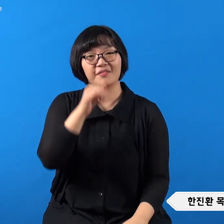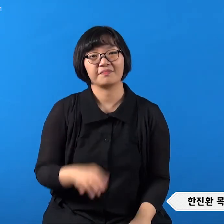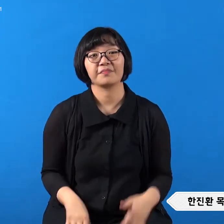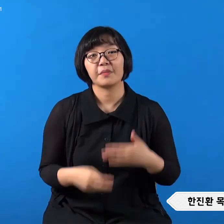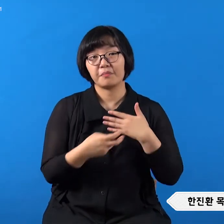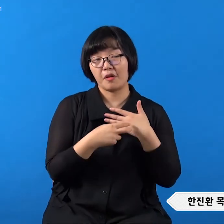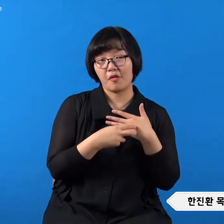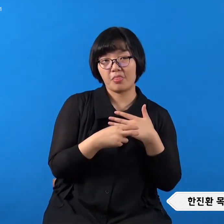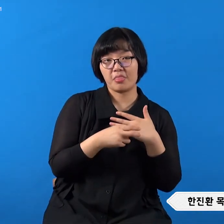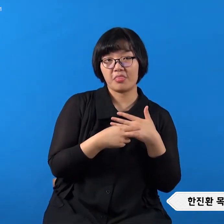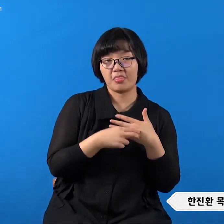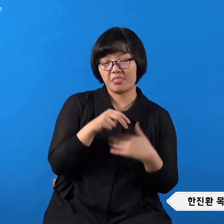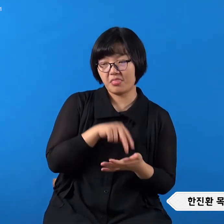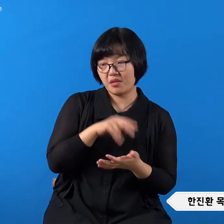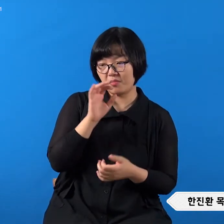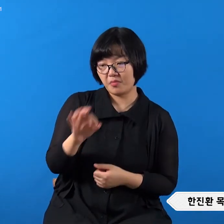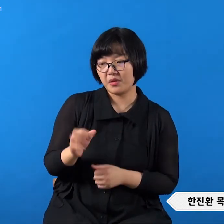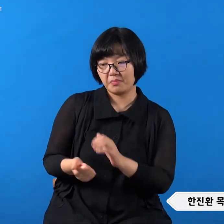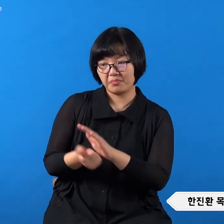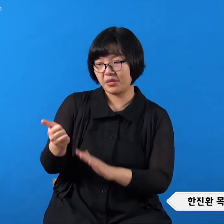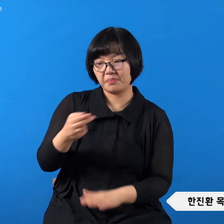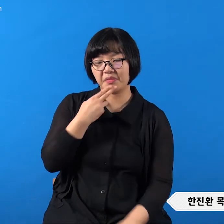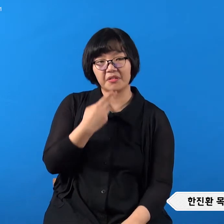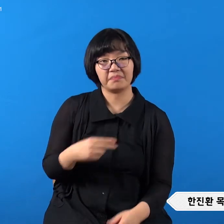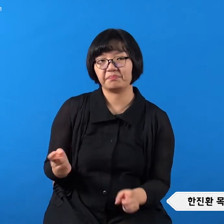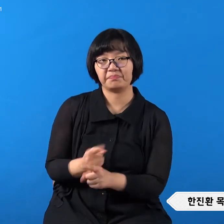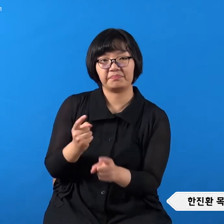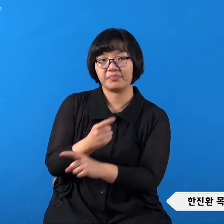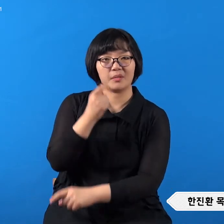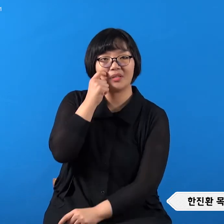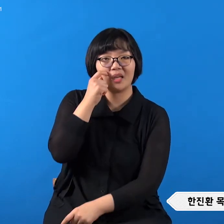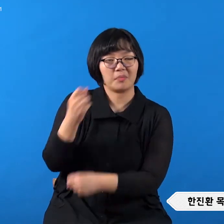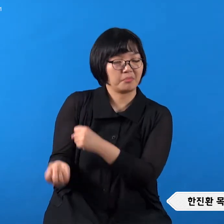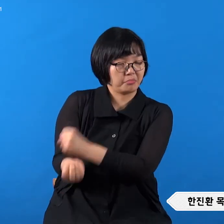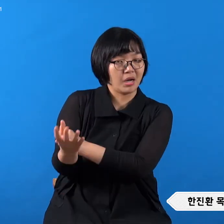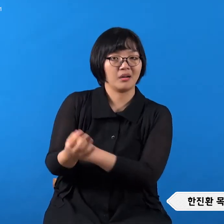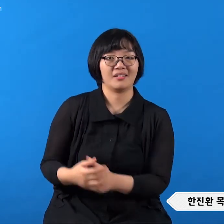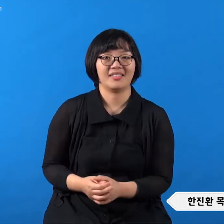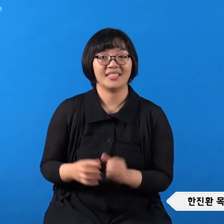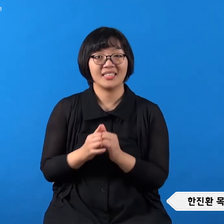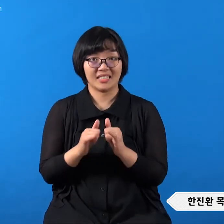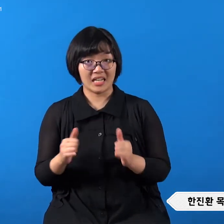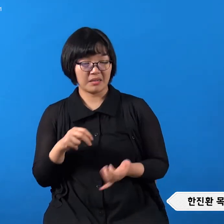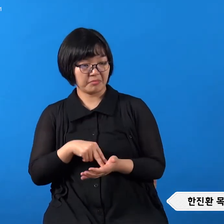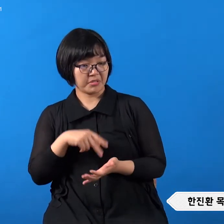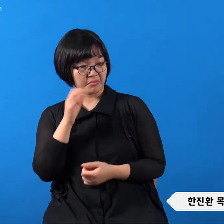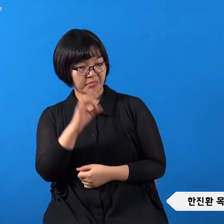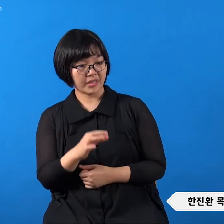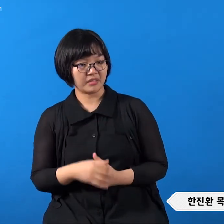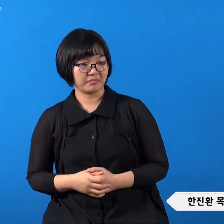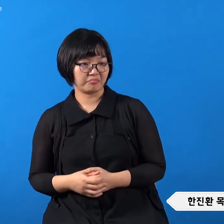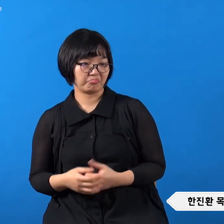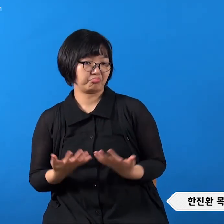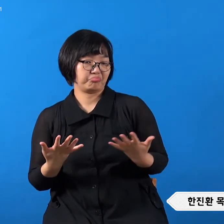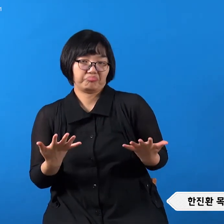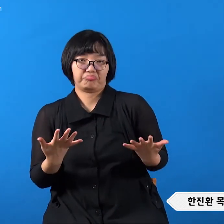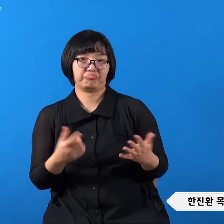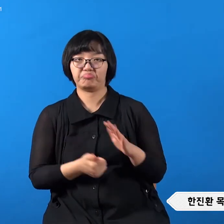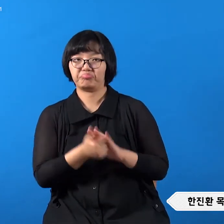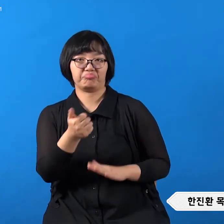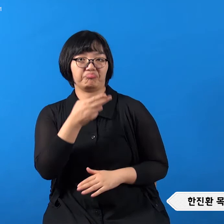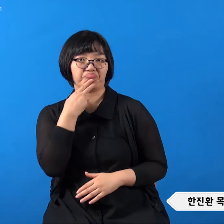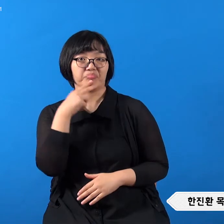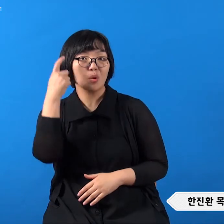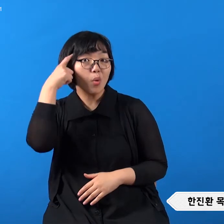의학적으로 보면 별로 소망이 없습니다. 세상 운명의 관점에서 보면 더더군다나 희망이 없습니다.